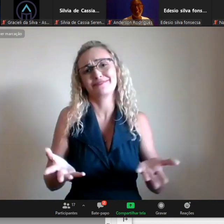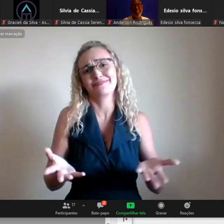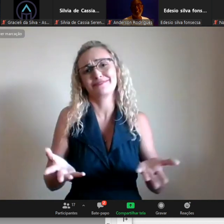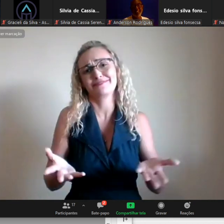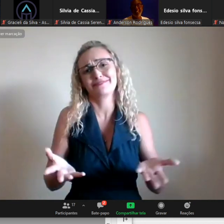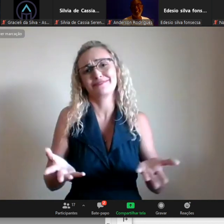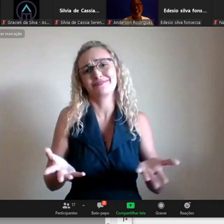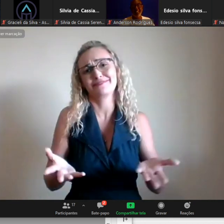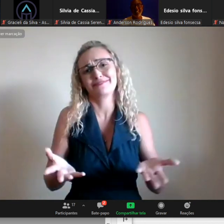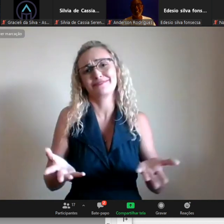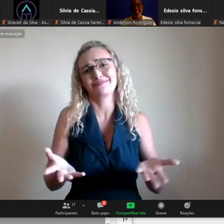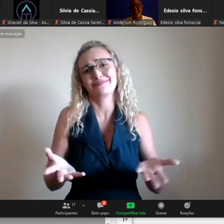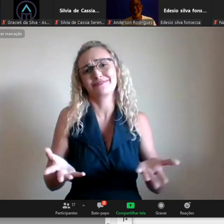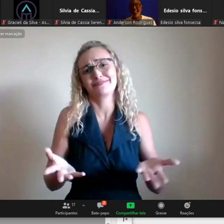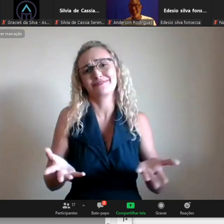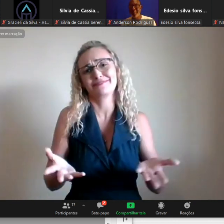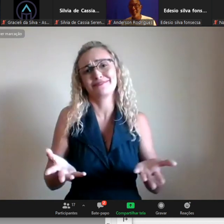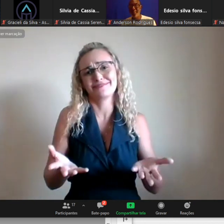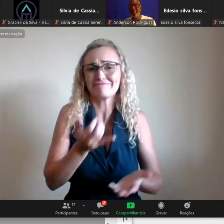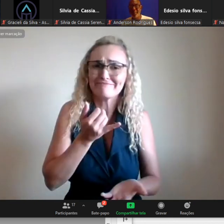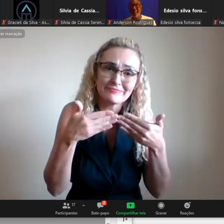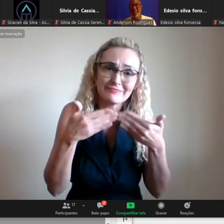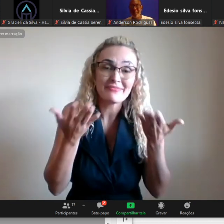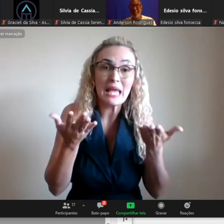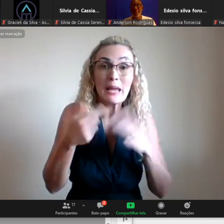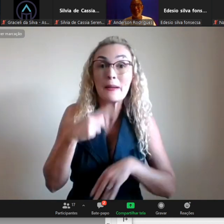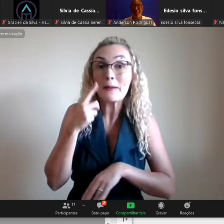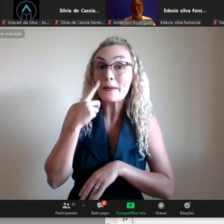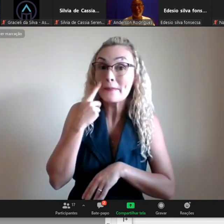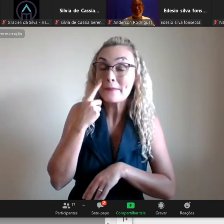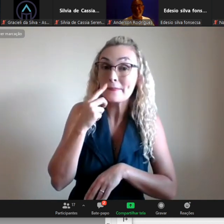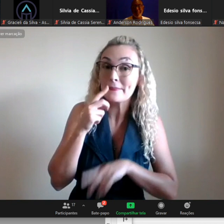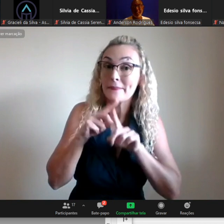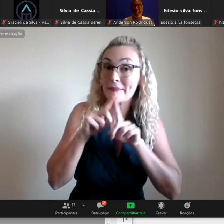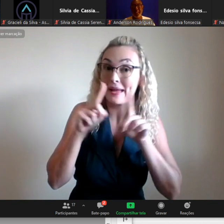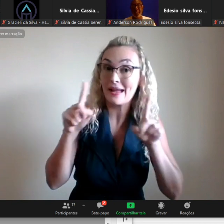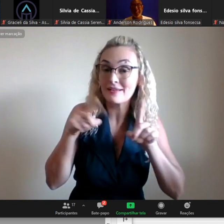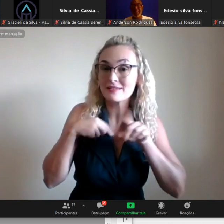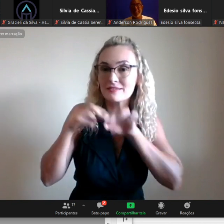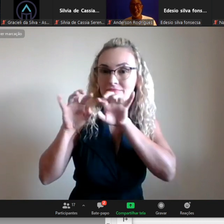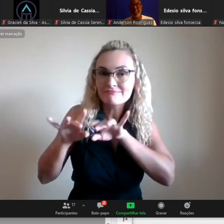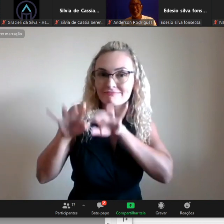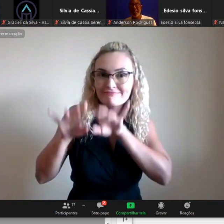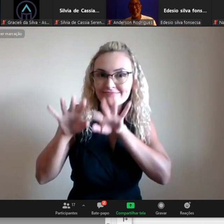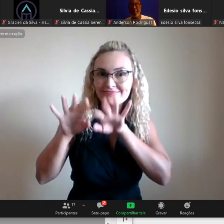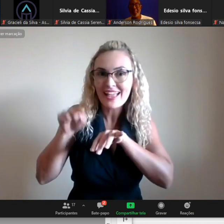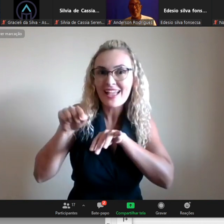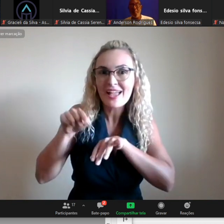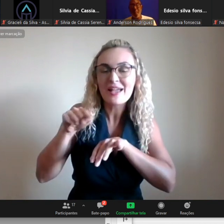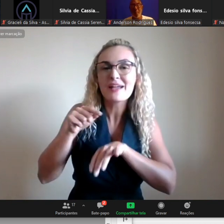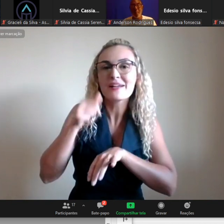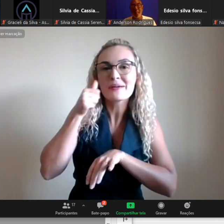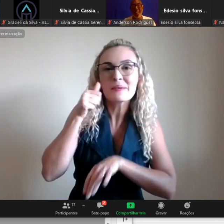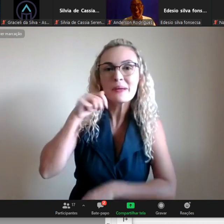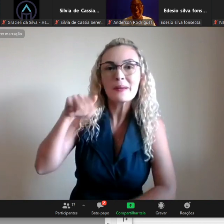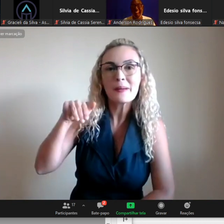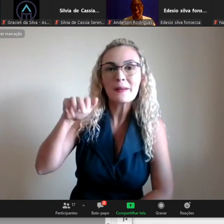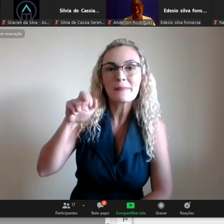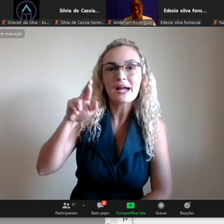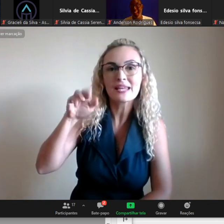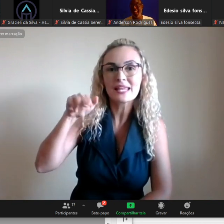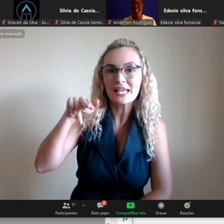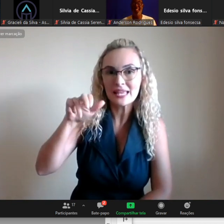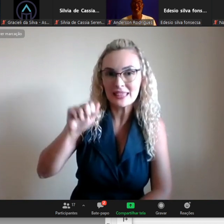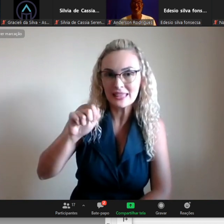falou assim: uau, que beleza, uma professora atenta. Eu não tive nenhum professor que sou surda.